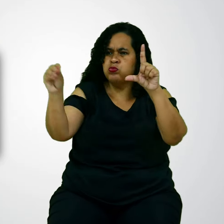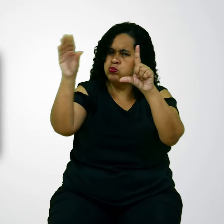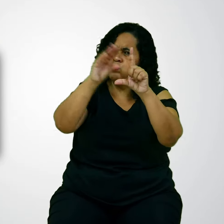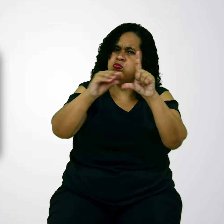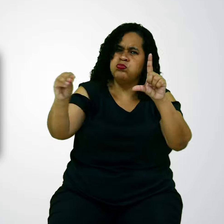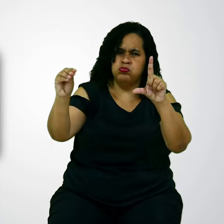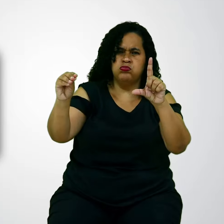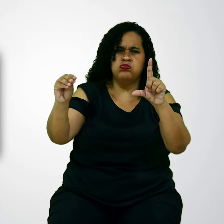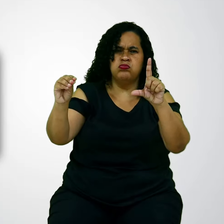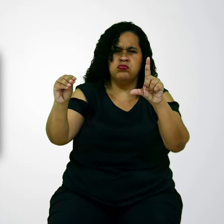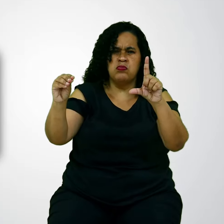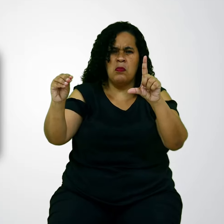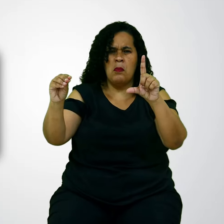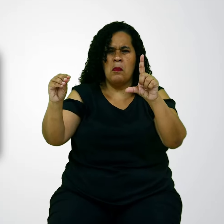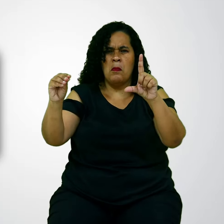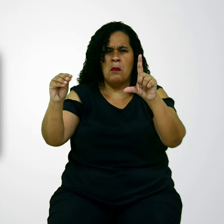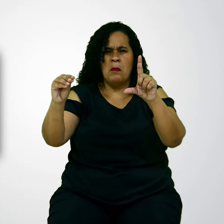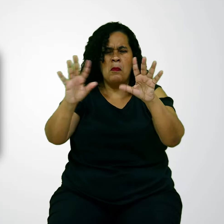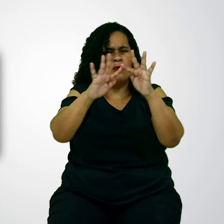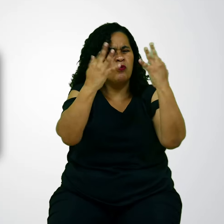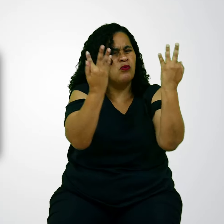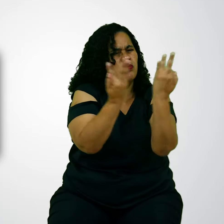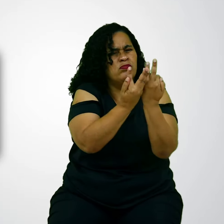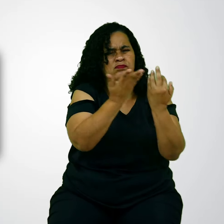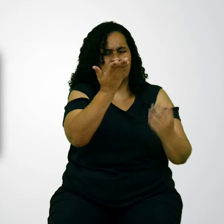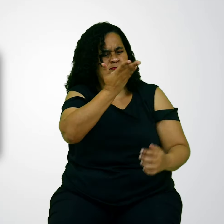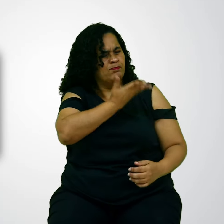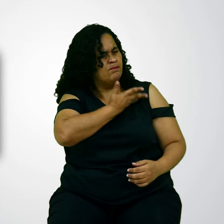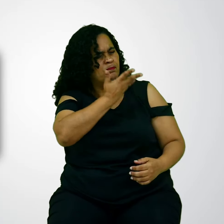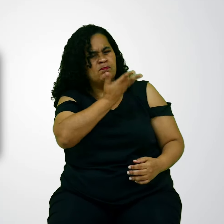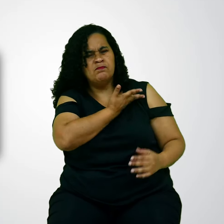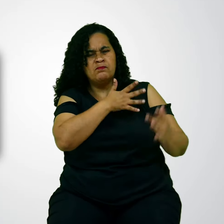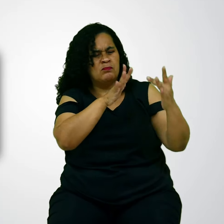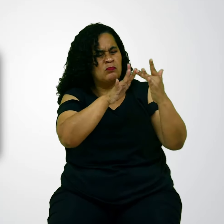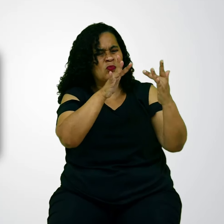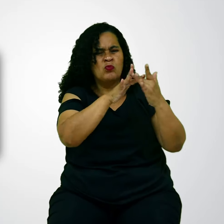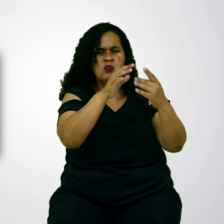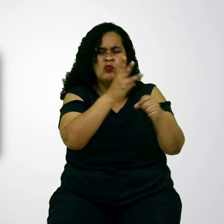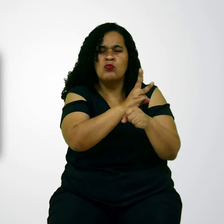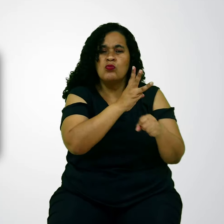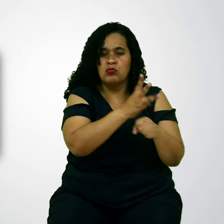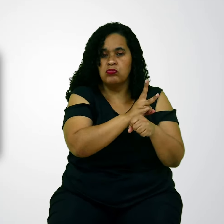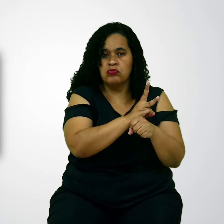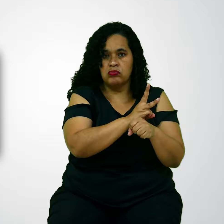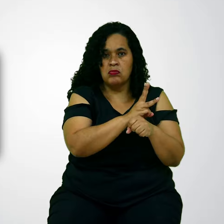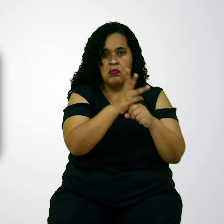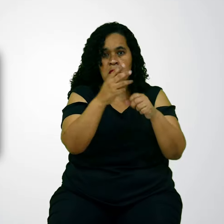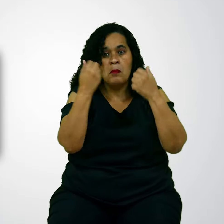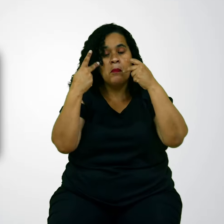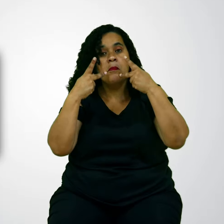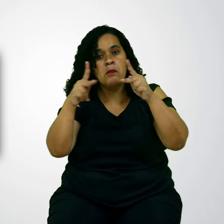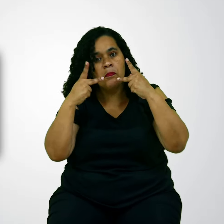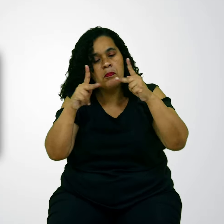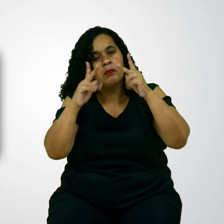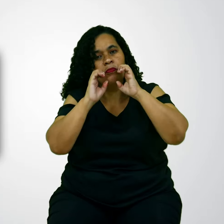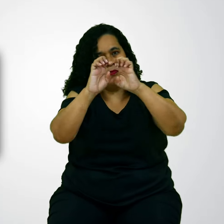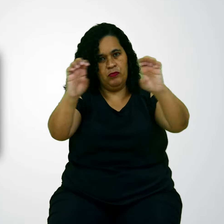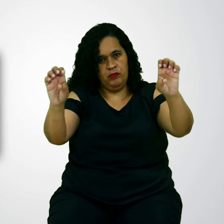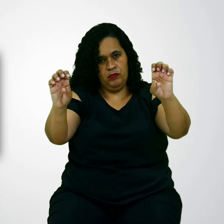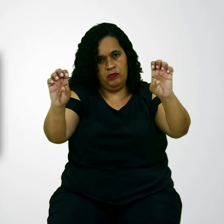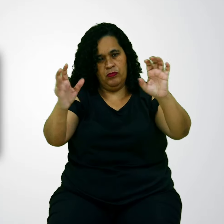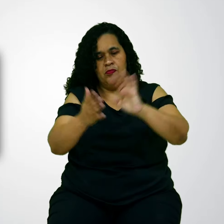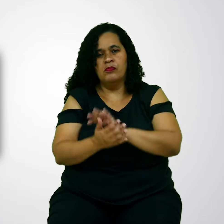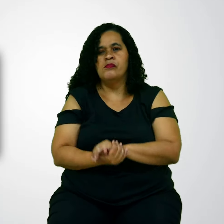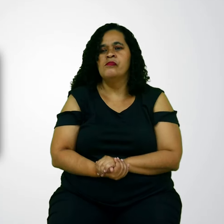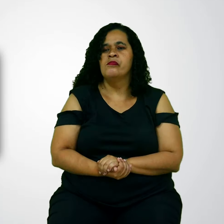com seu parente, pregue o evangelho. Dias atrás eu expliquei para minha filha Ana. Minha filha